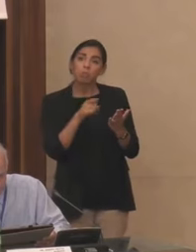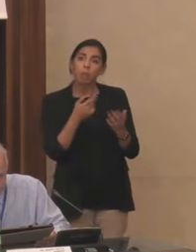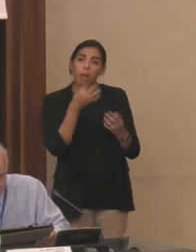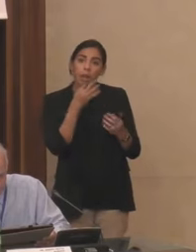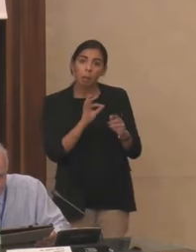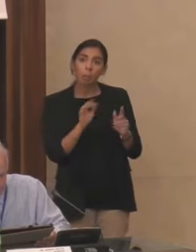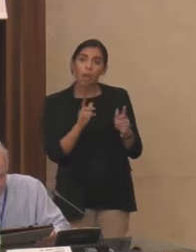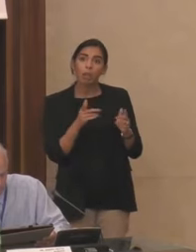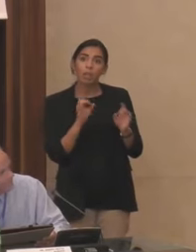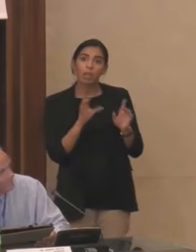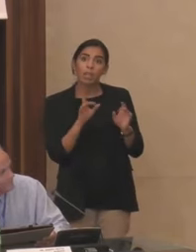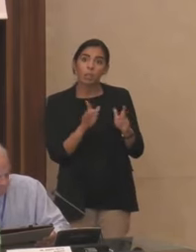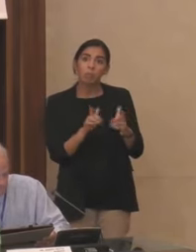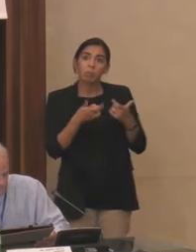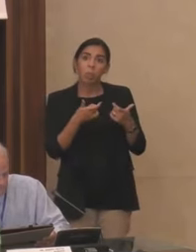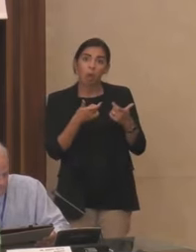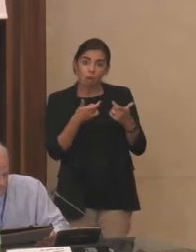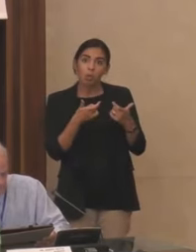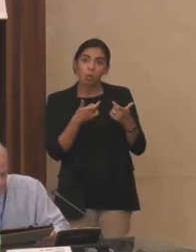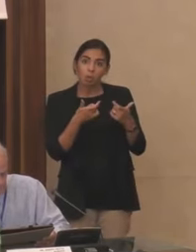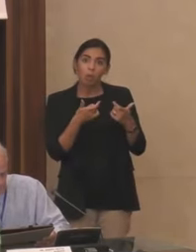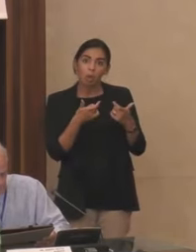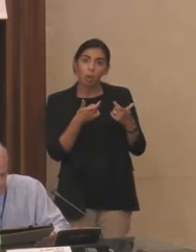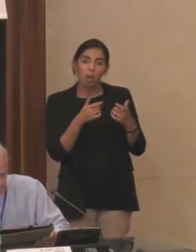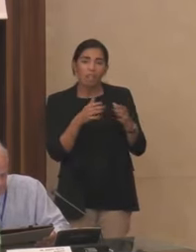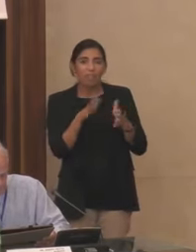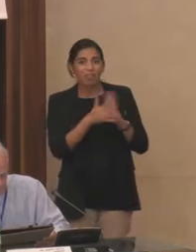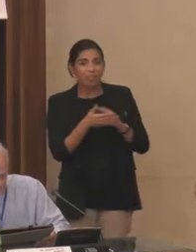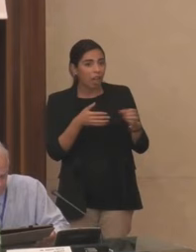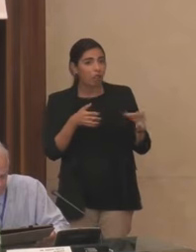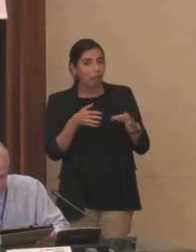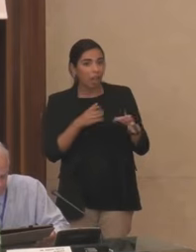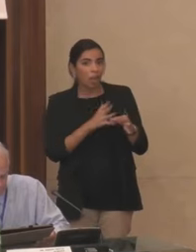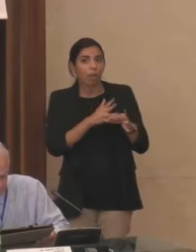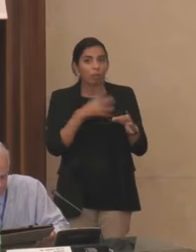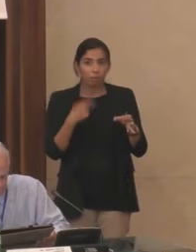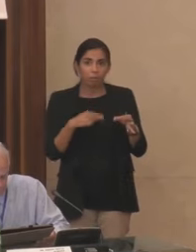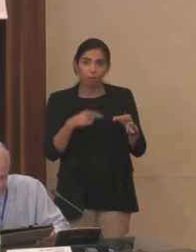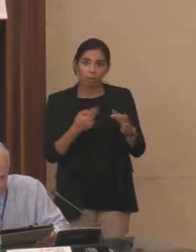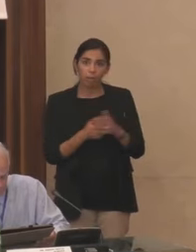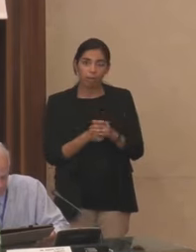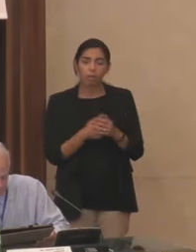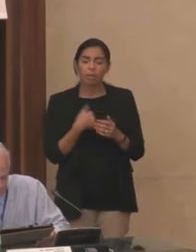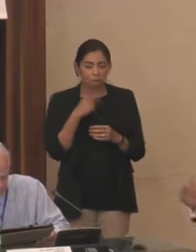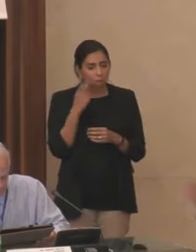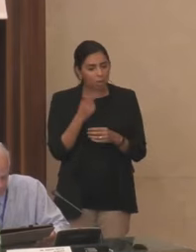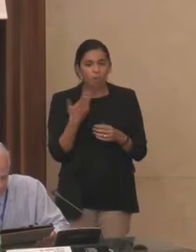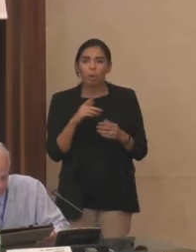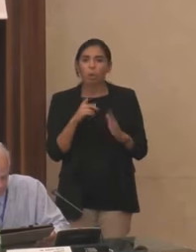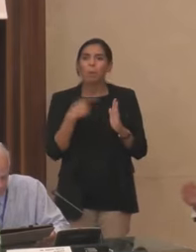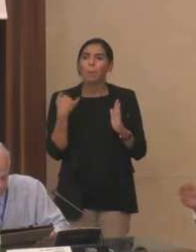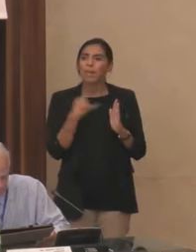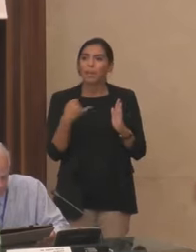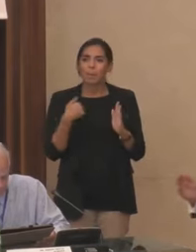Io immediatamente ho provato a usarla e mi sono accorto, in ormai un mese e mezzo che la uso, che